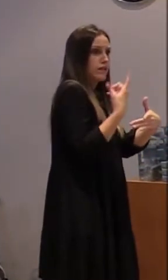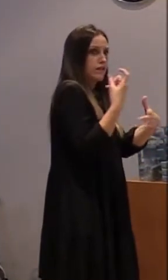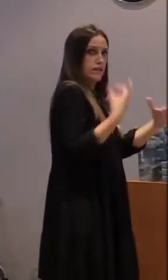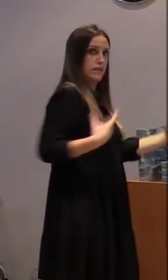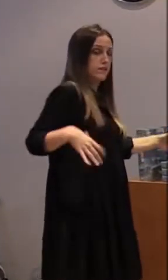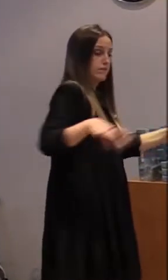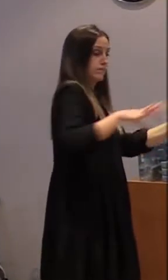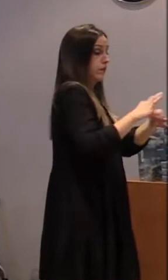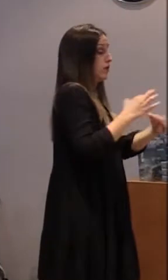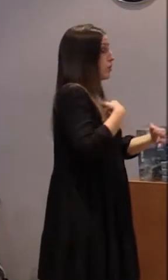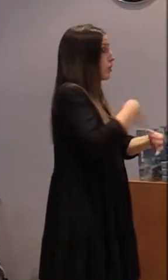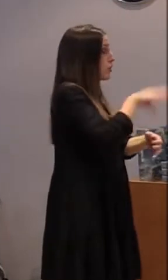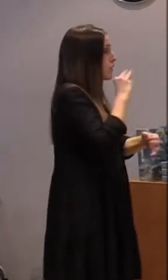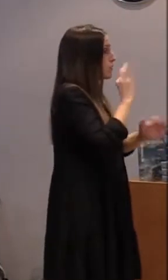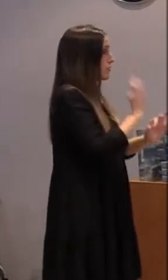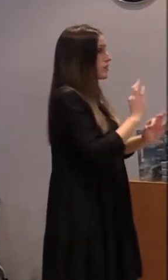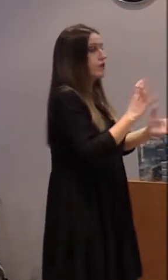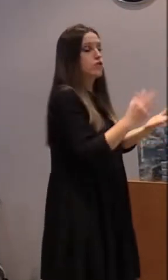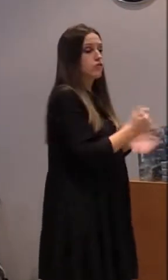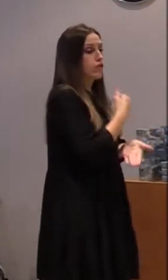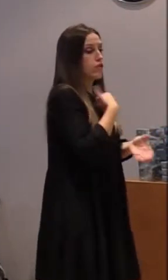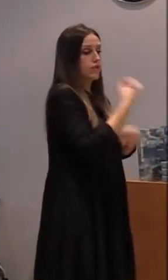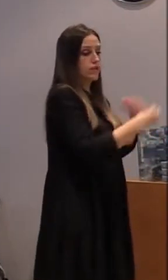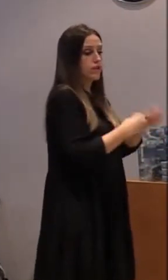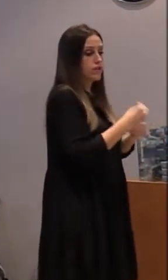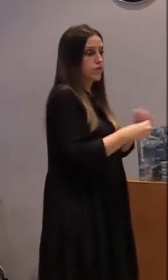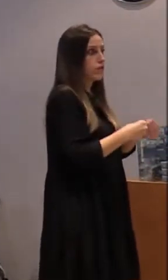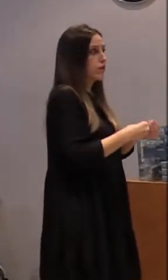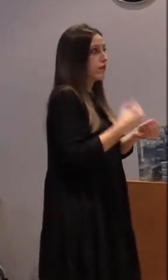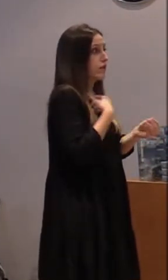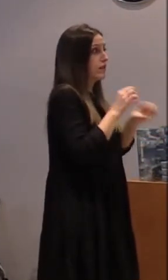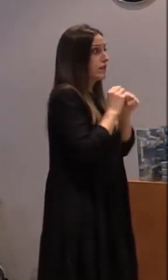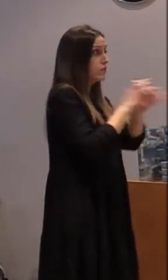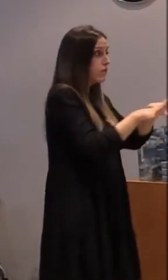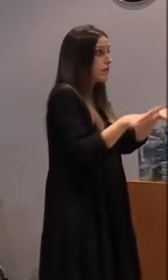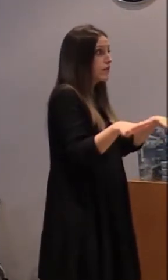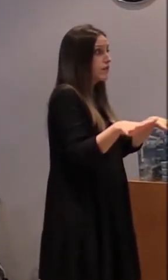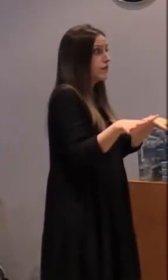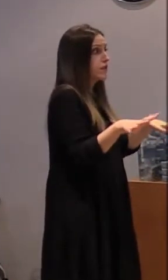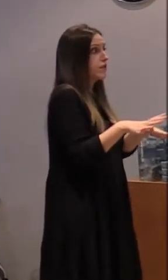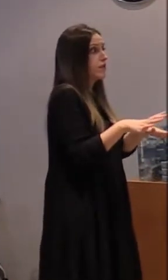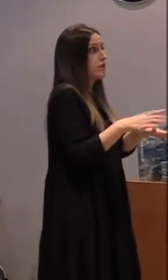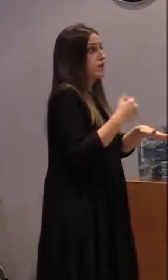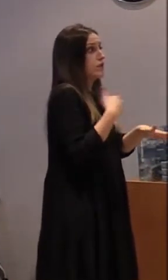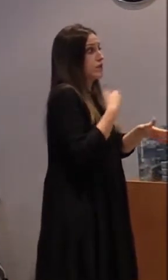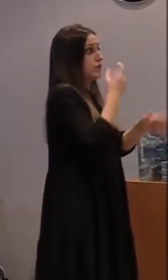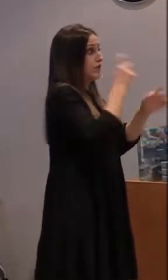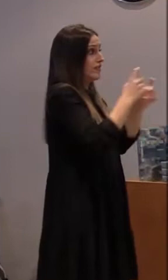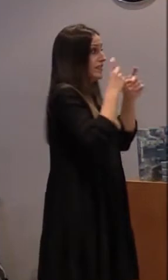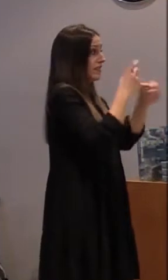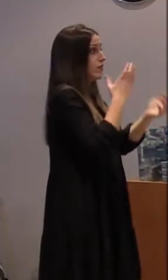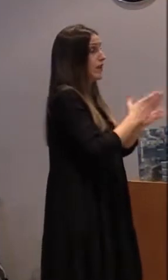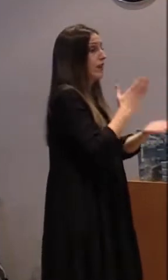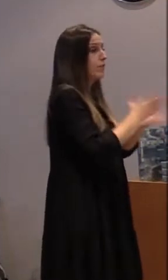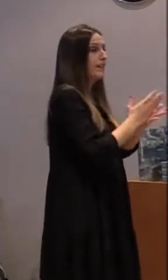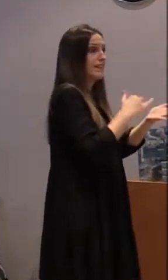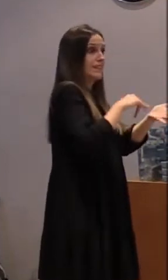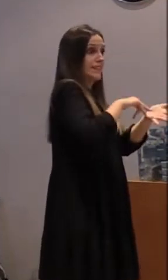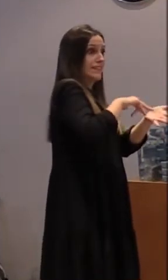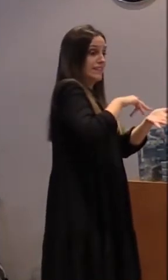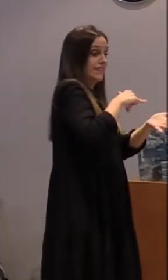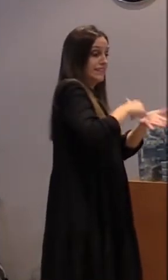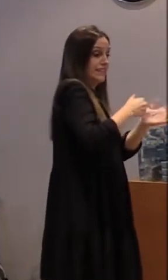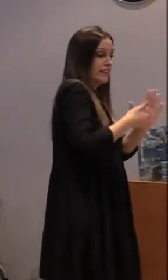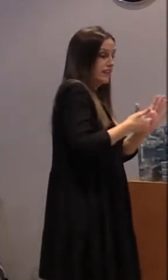entiendo así, y todo lo que hago es en innovación intento que la parte técnica que yo he adquirido por